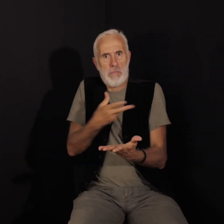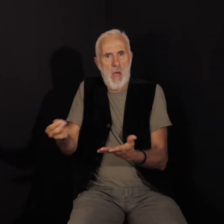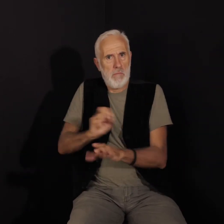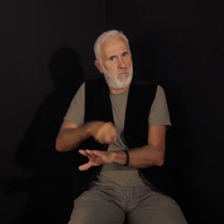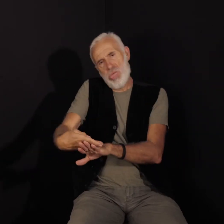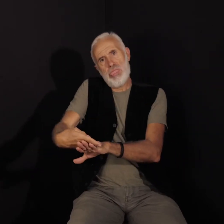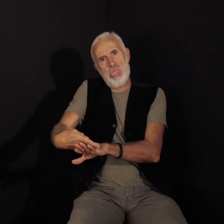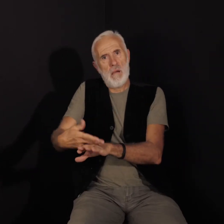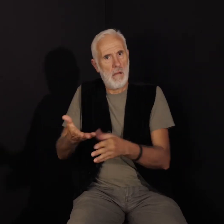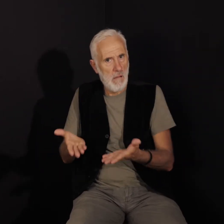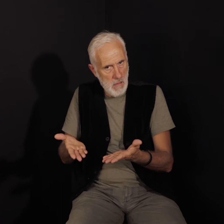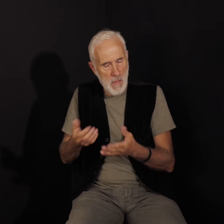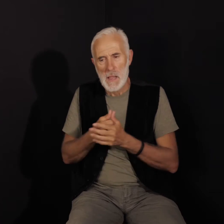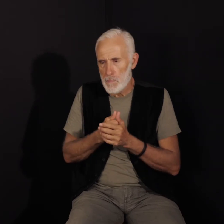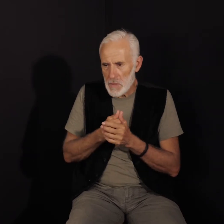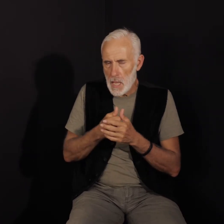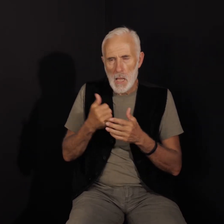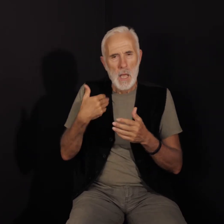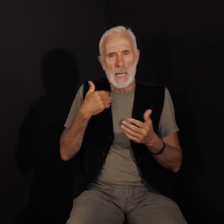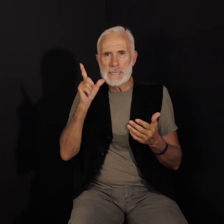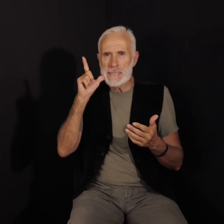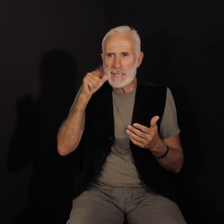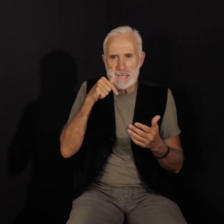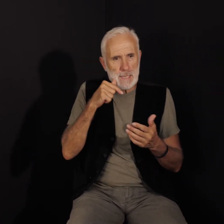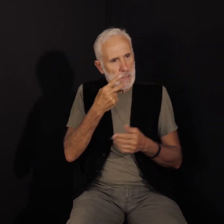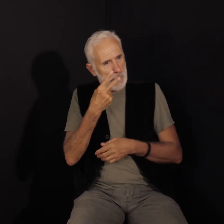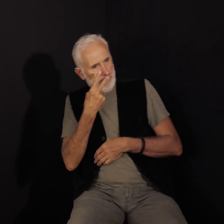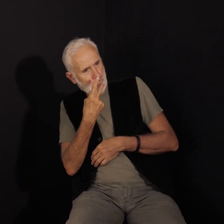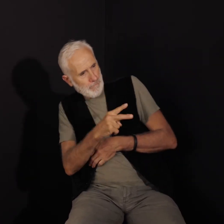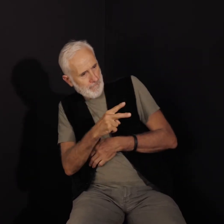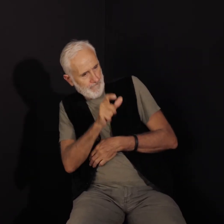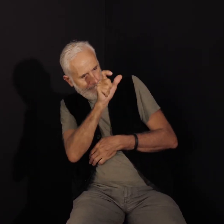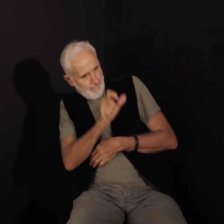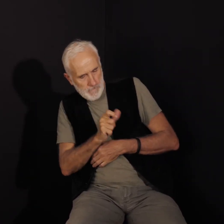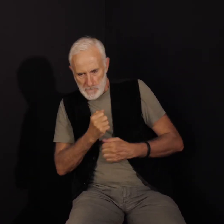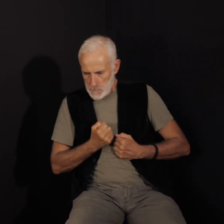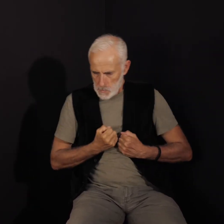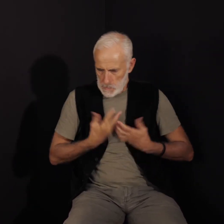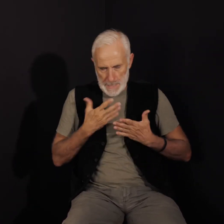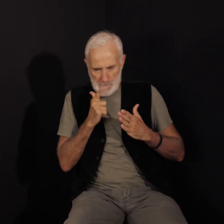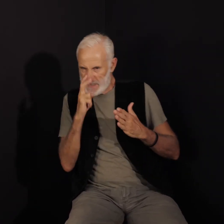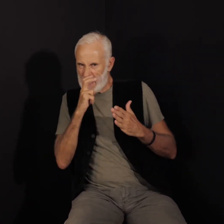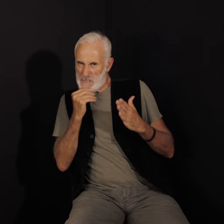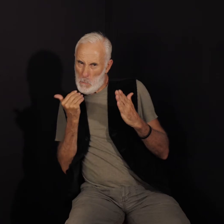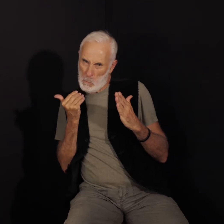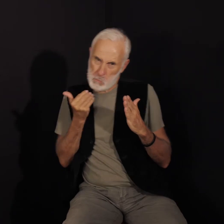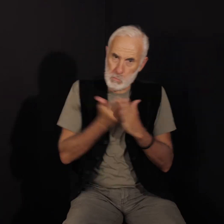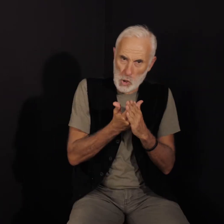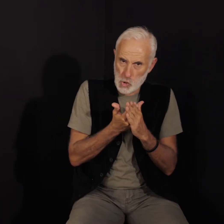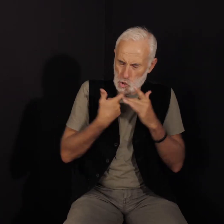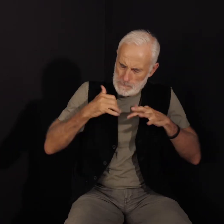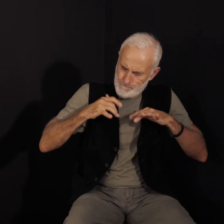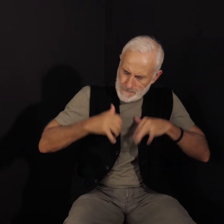en décrivant au plus près possible leurs ressentis et les situations